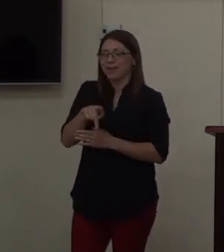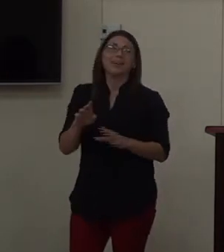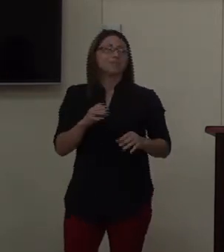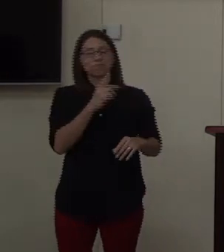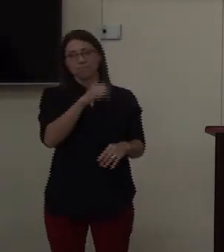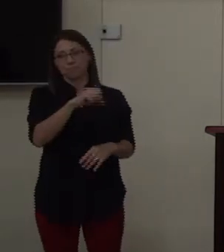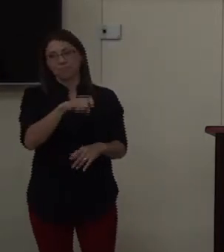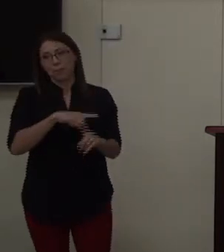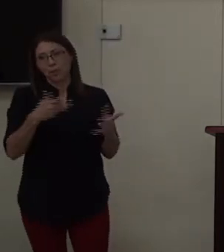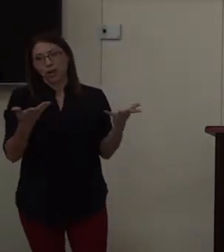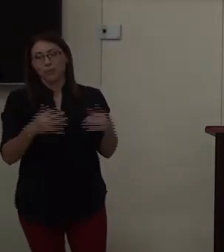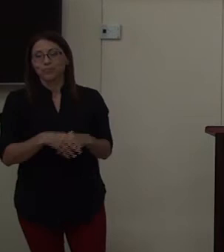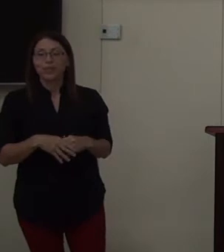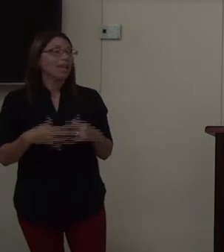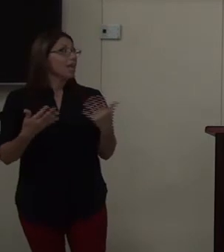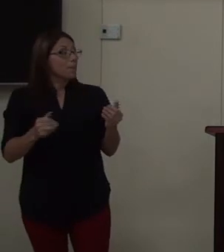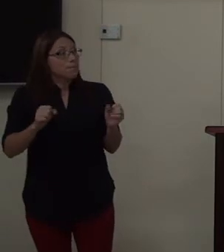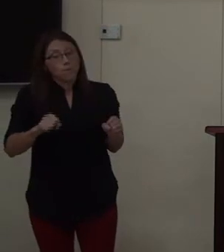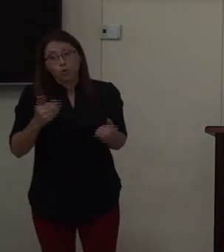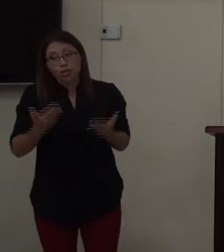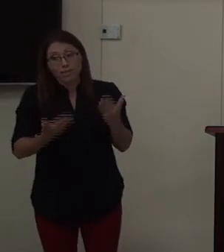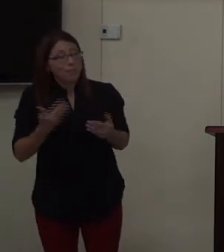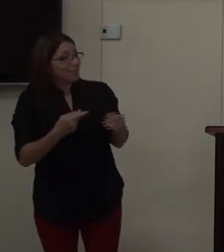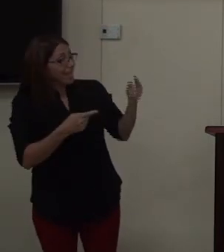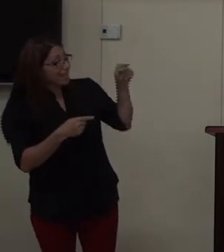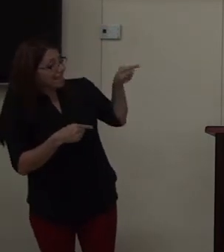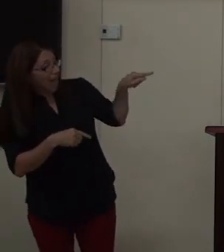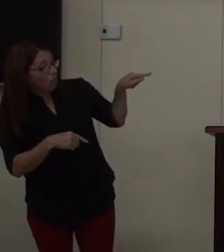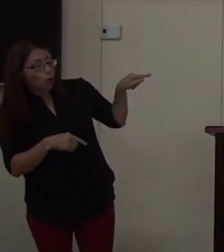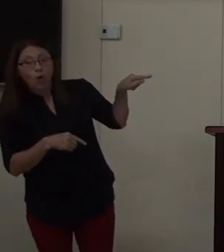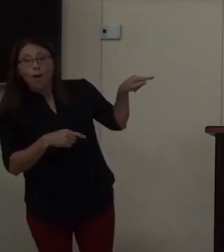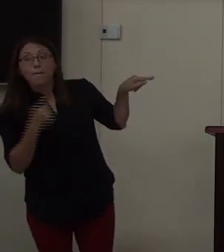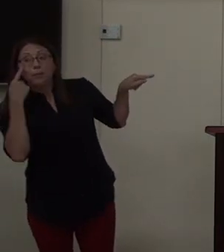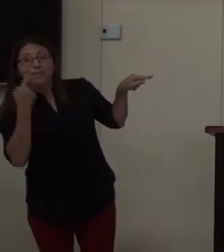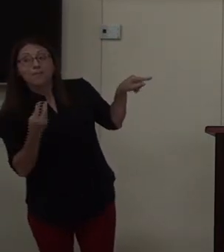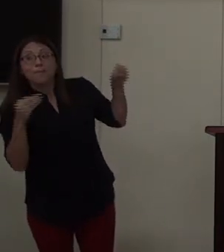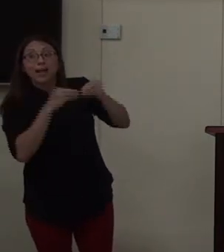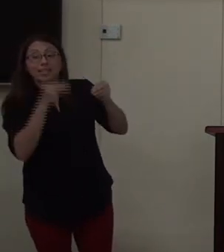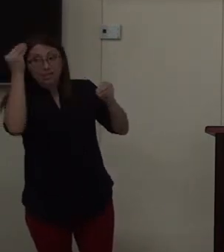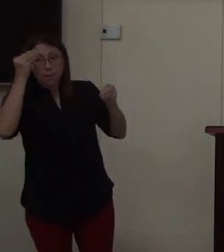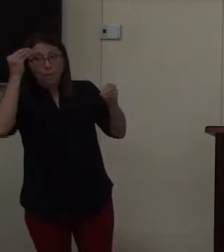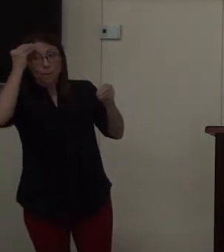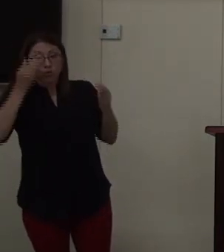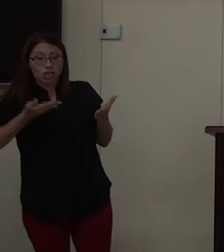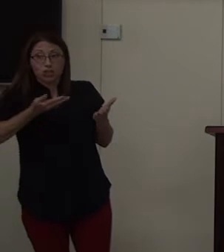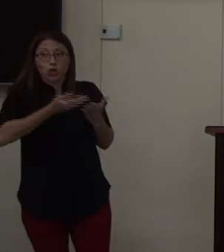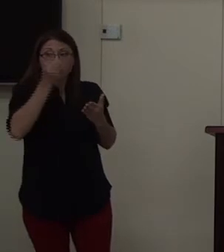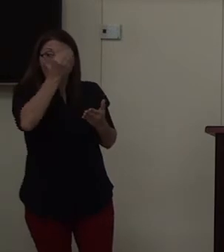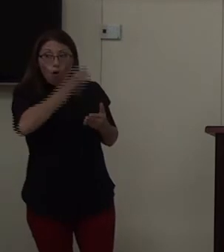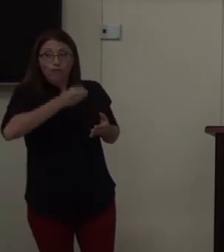Pero bueno, y posiblemente en este lado nos vamos a encontrar más las posiciones oficiales desde